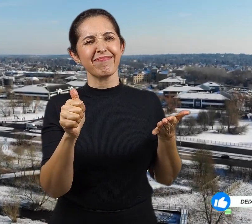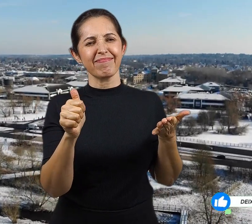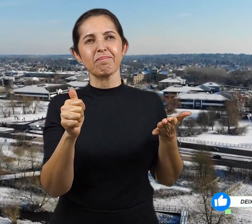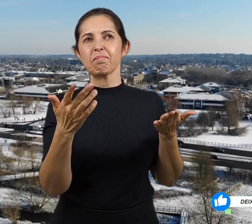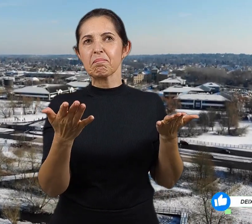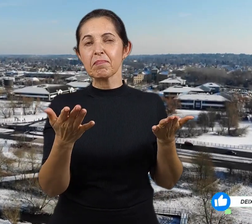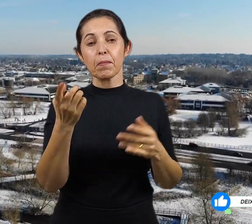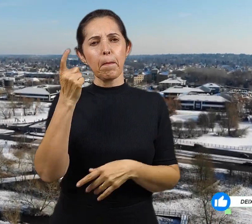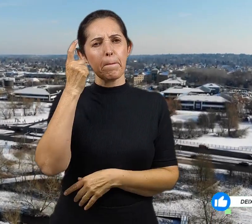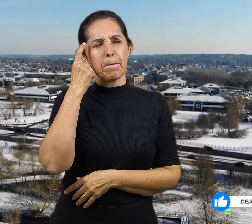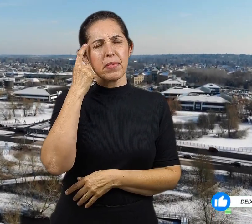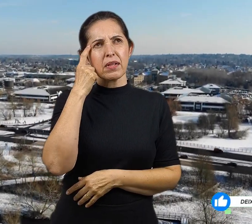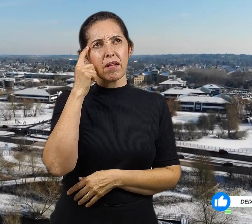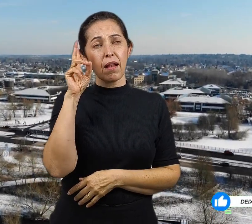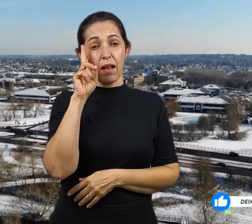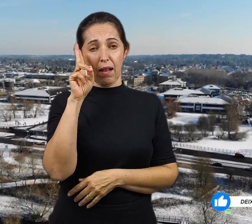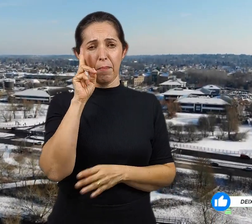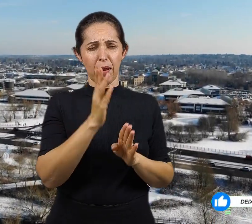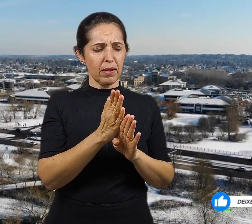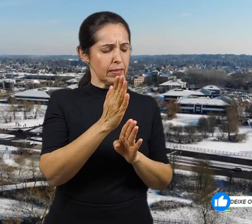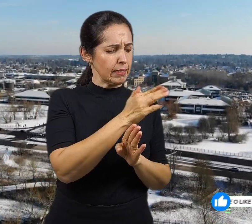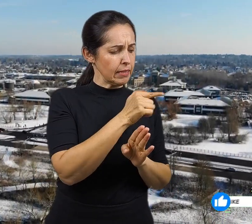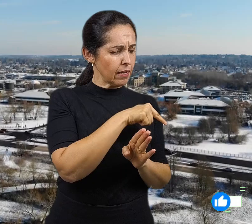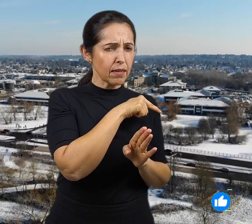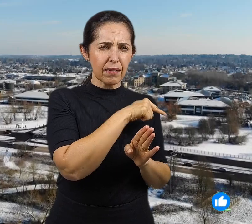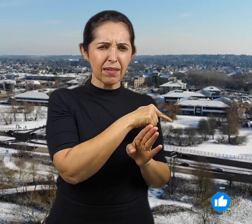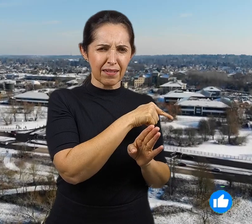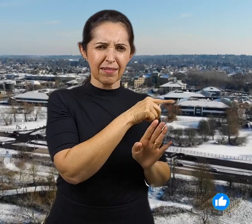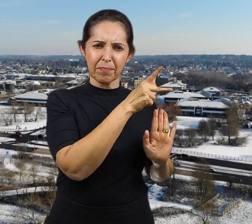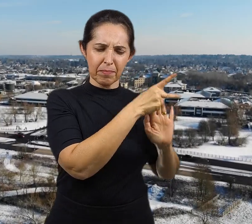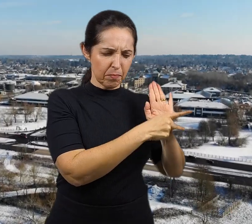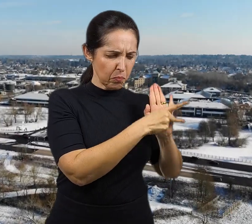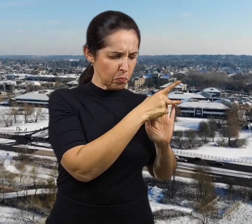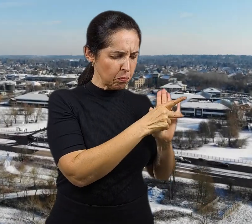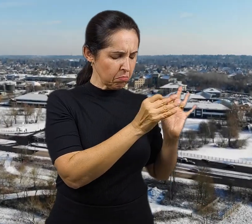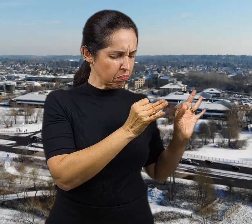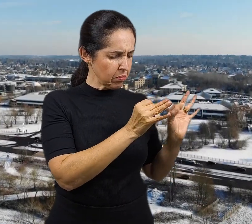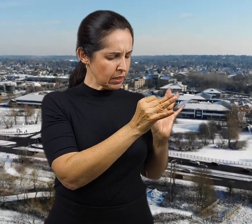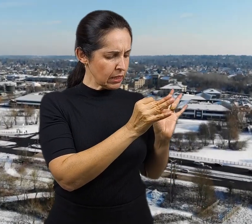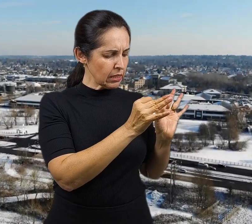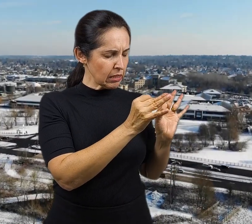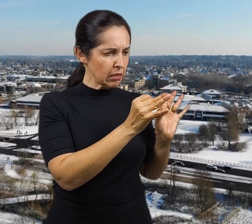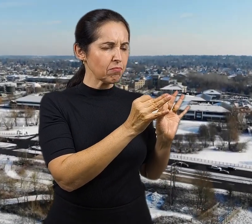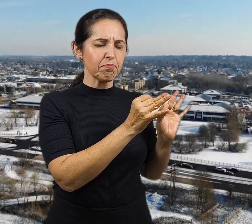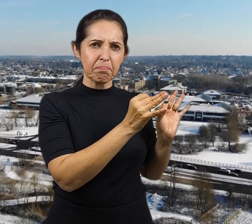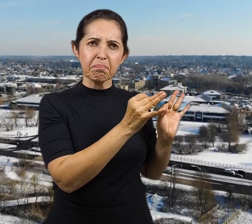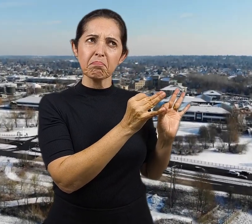nossos projetos, dos nossos planos, quantas coisas foram cumpridas, quantas coisas deixamos de cumpridas.